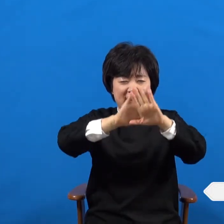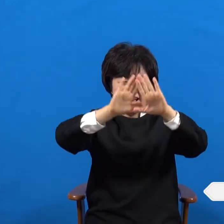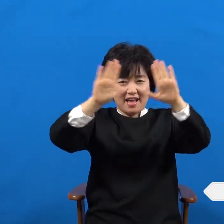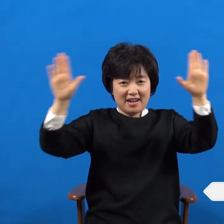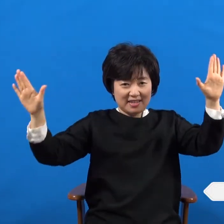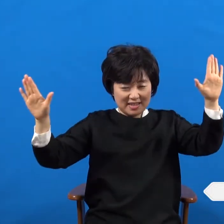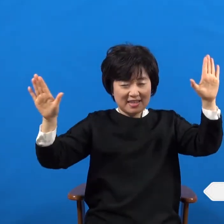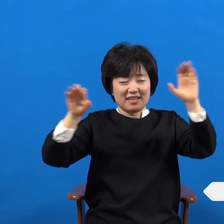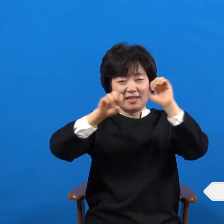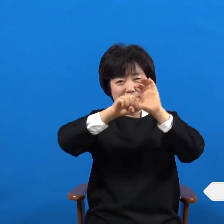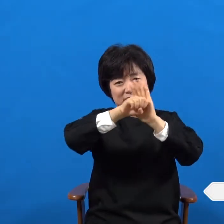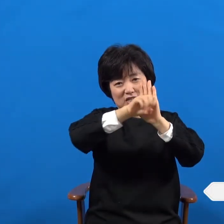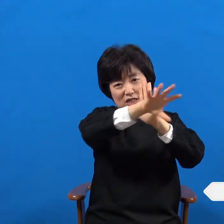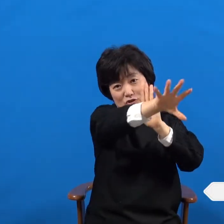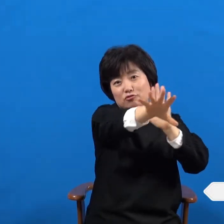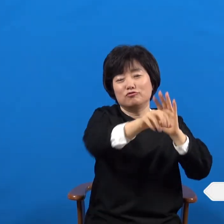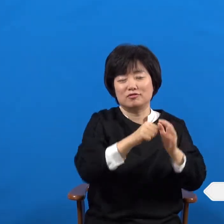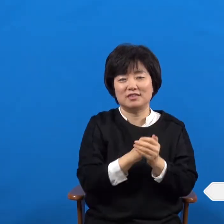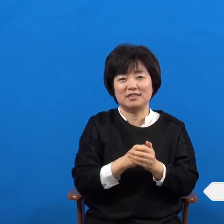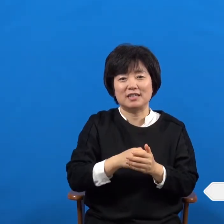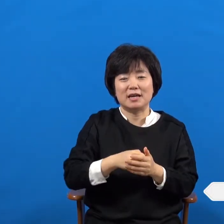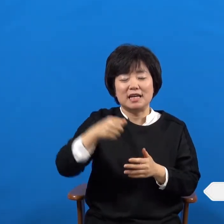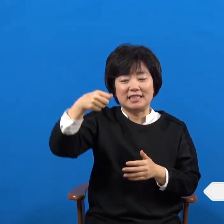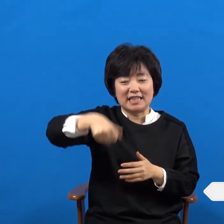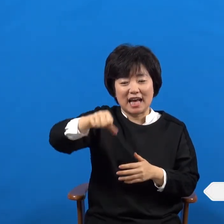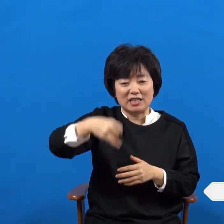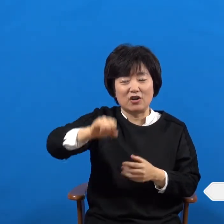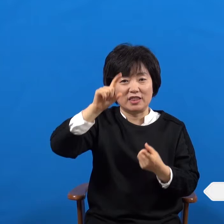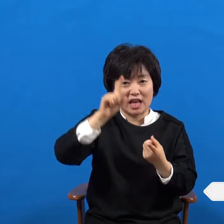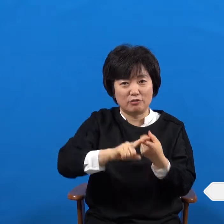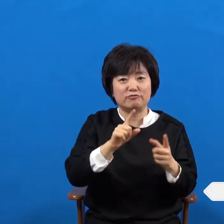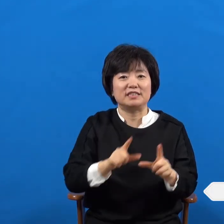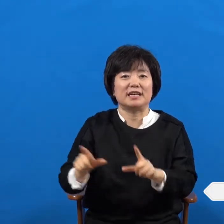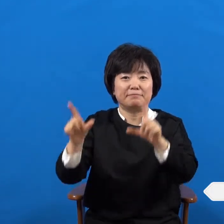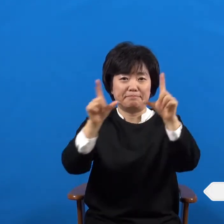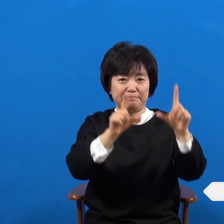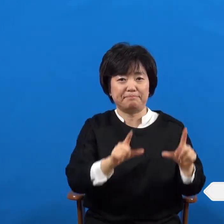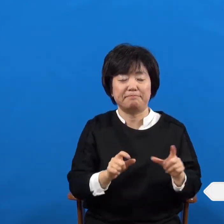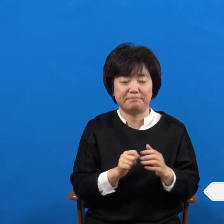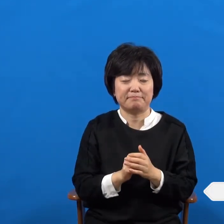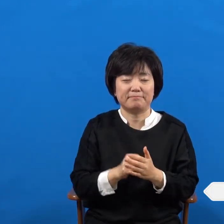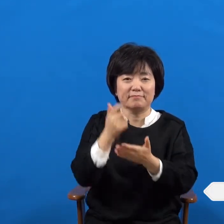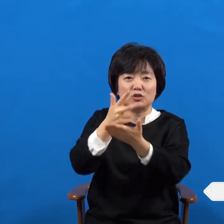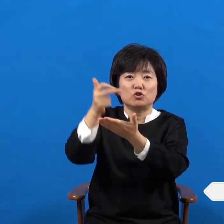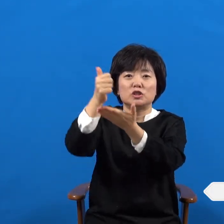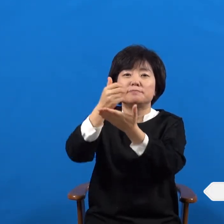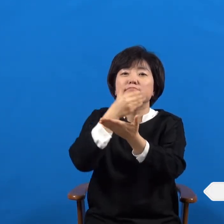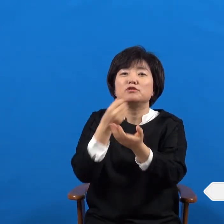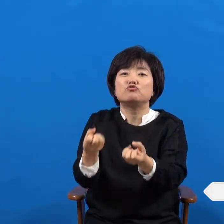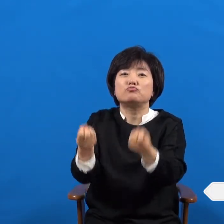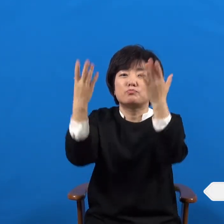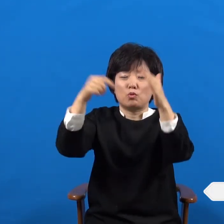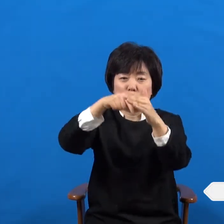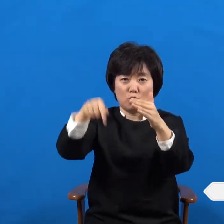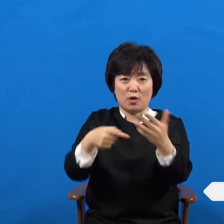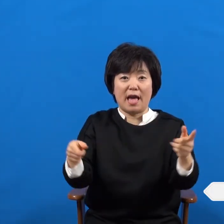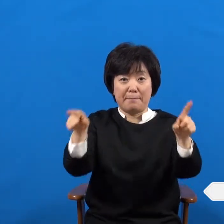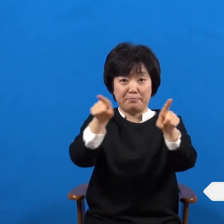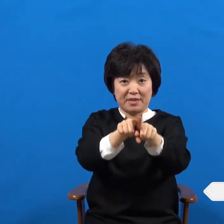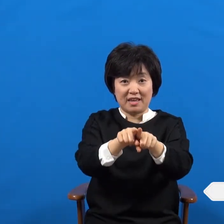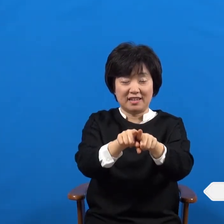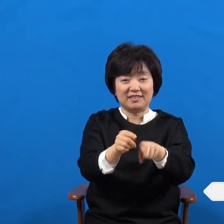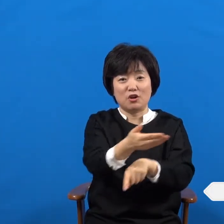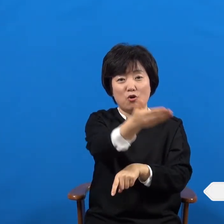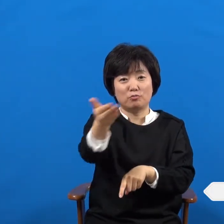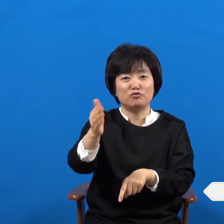밝히 비추는 빛의 자녀로서의 삶, 주님의 축복 가운데 함께하는